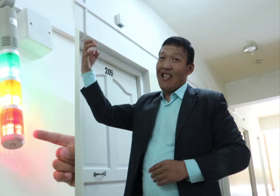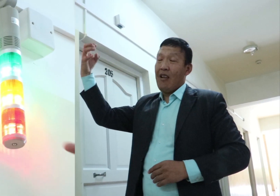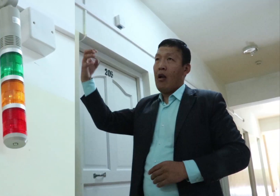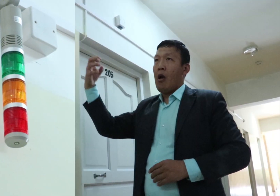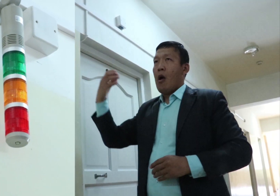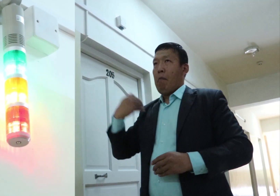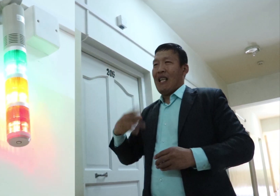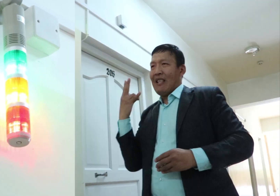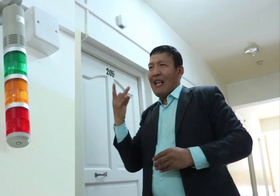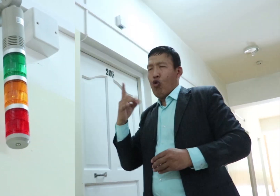бол